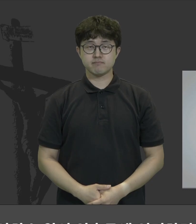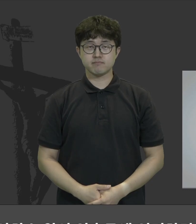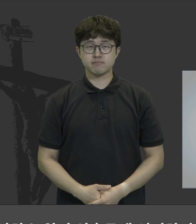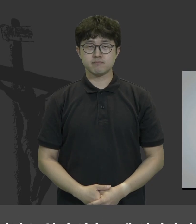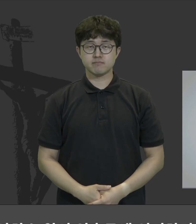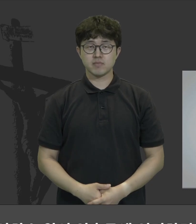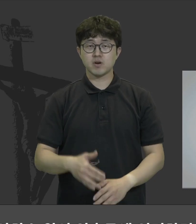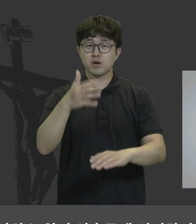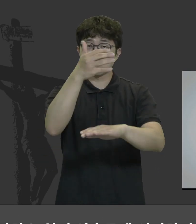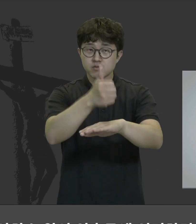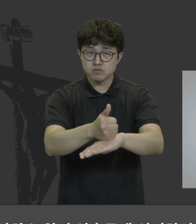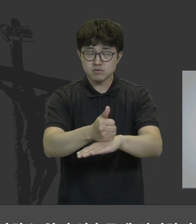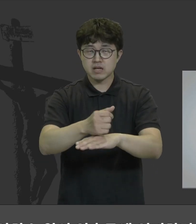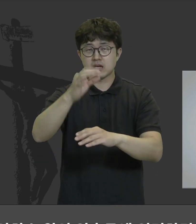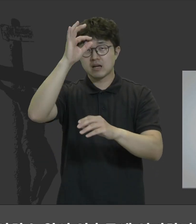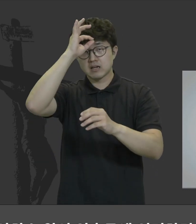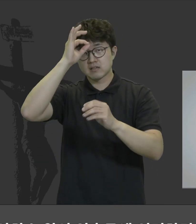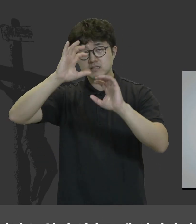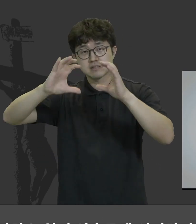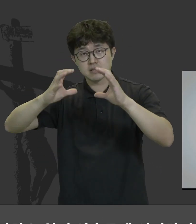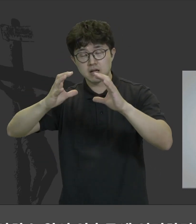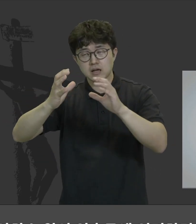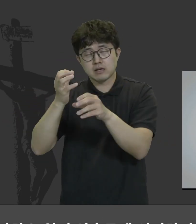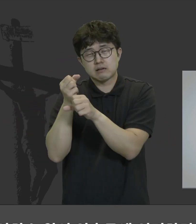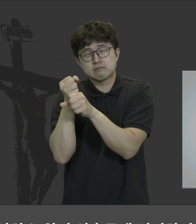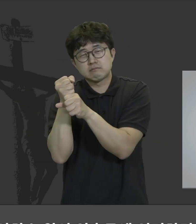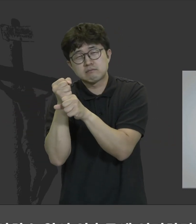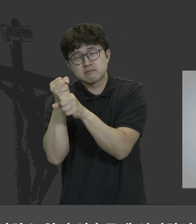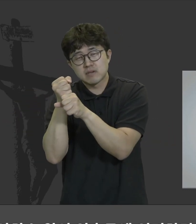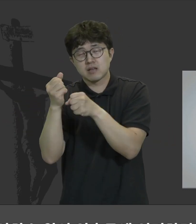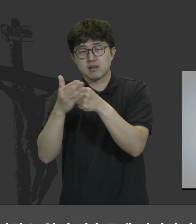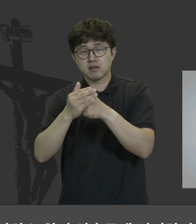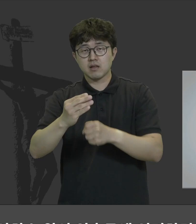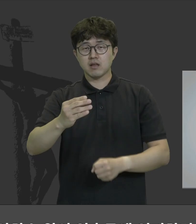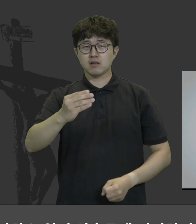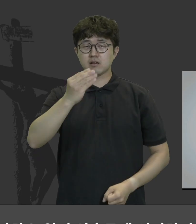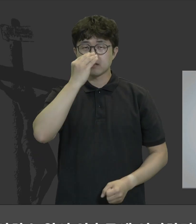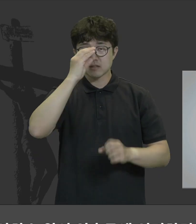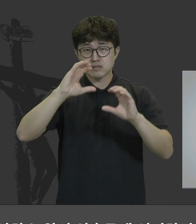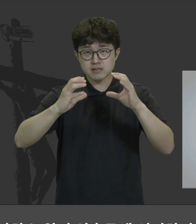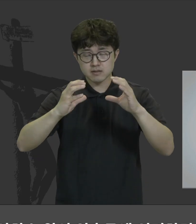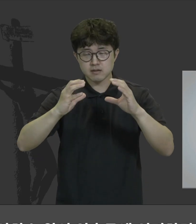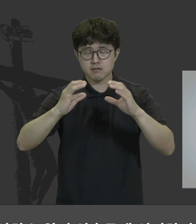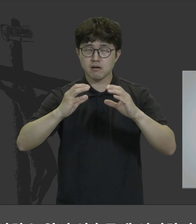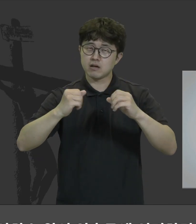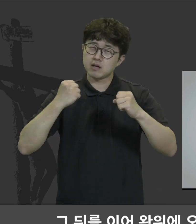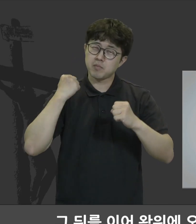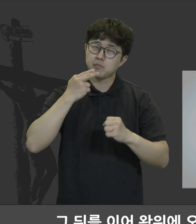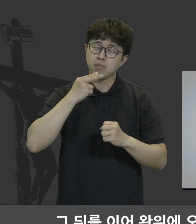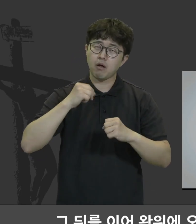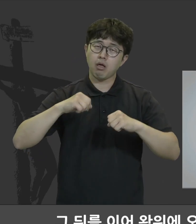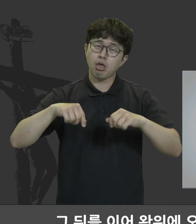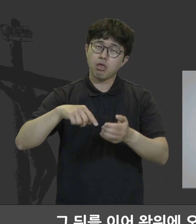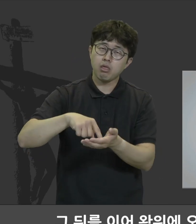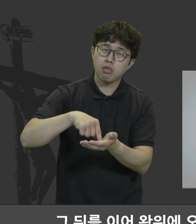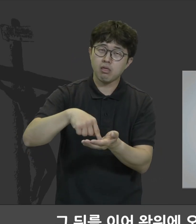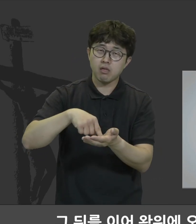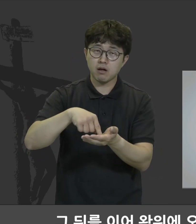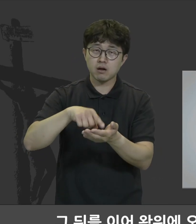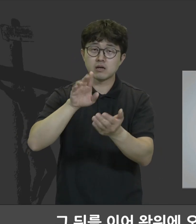결국 아하스 왕이 아수르에 의지하여 유다는 종속국이 되고 맙니다. 그 뒤를 이어 왕위에